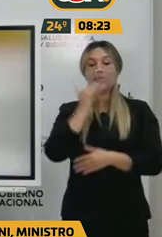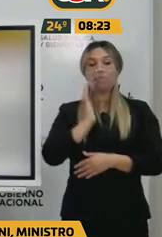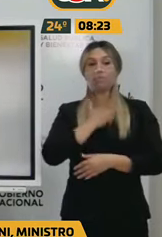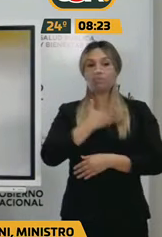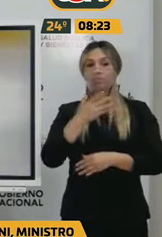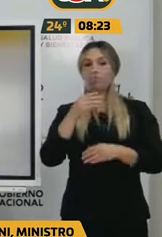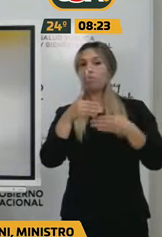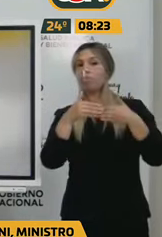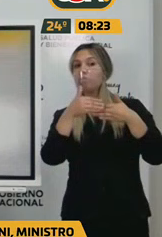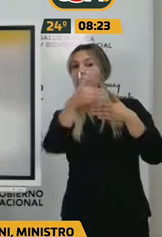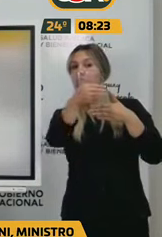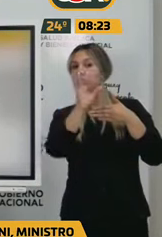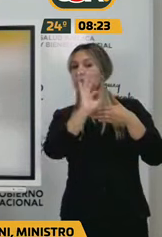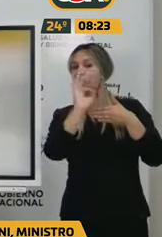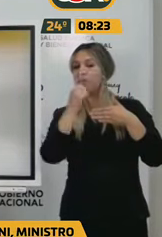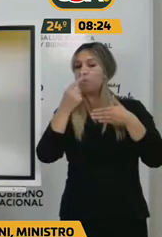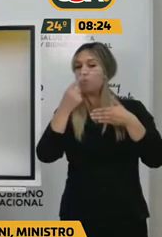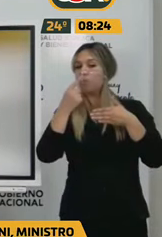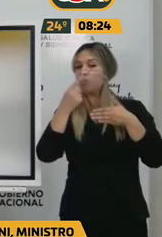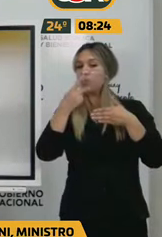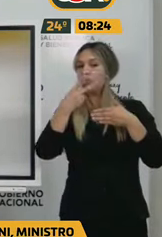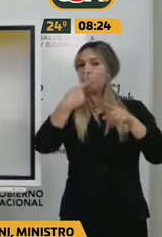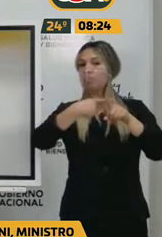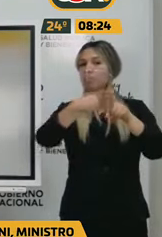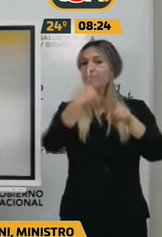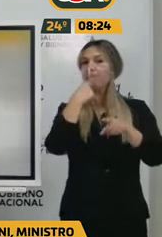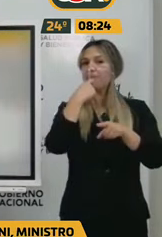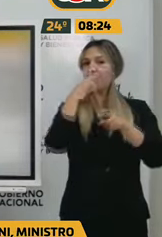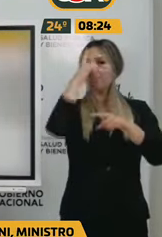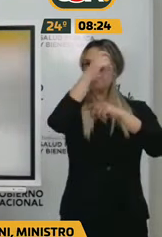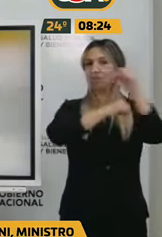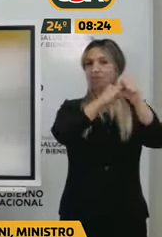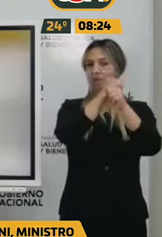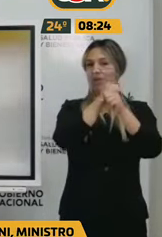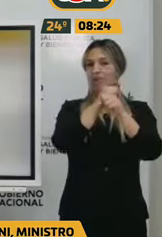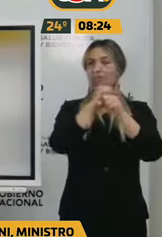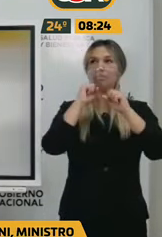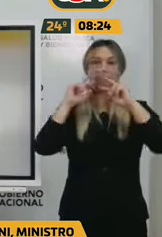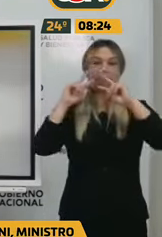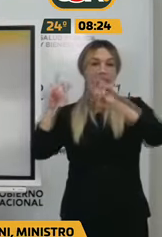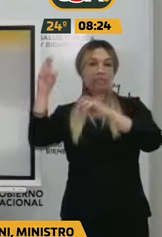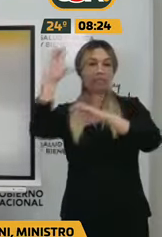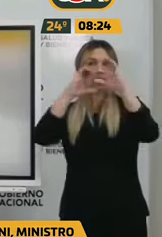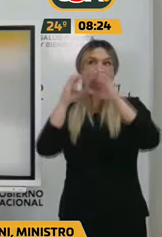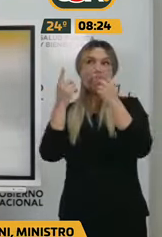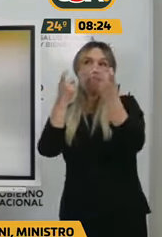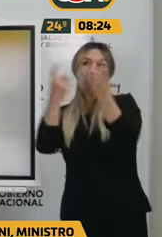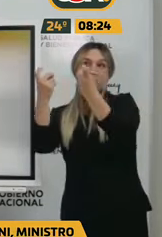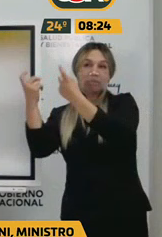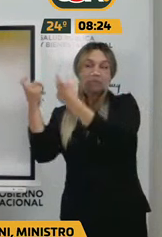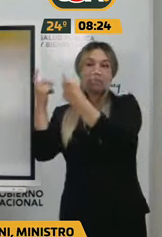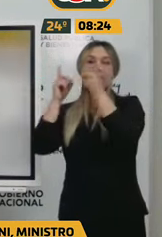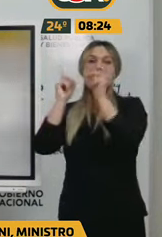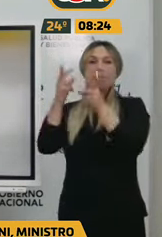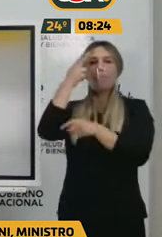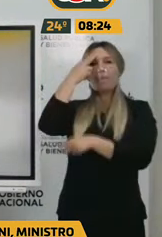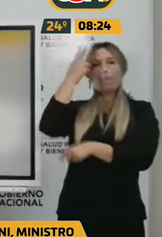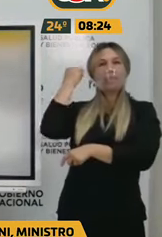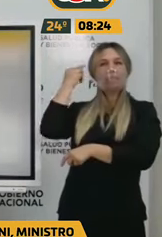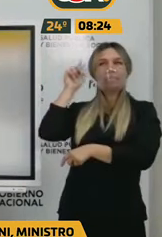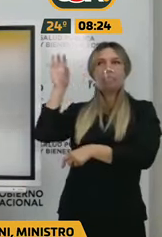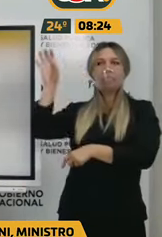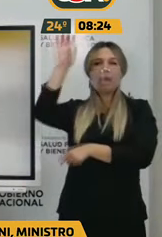para poder seguir analizando la evidencia científica que va surgiendo, y además la experiencia de otros países.